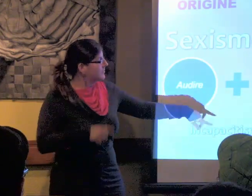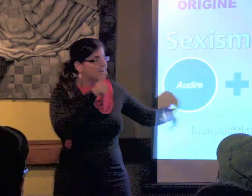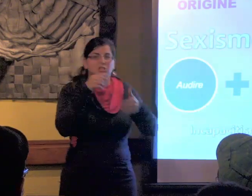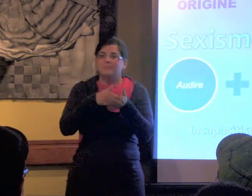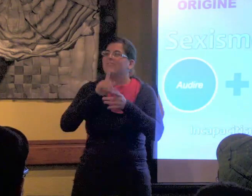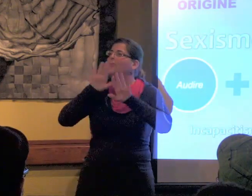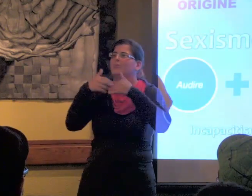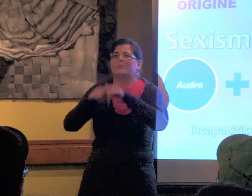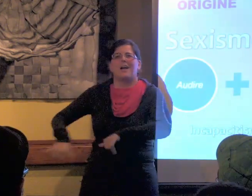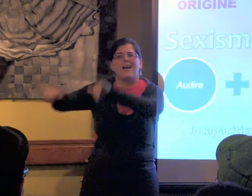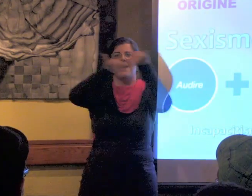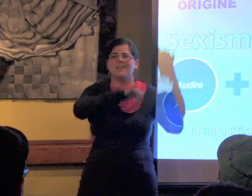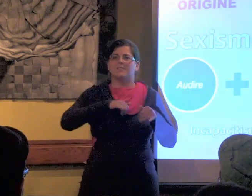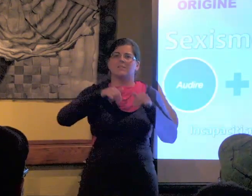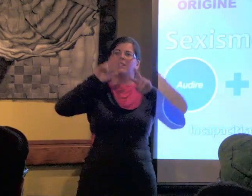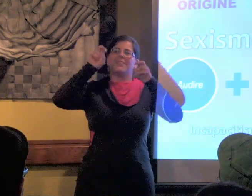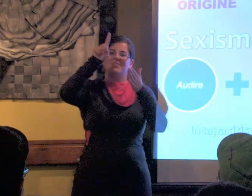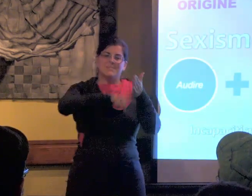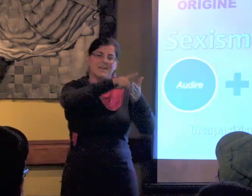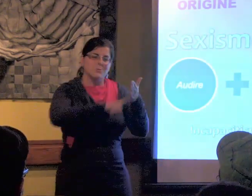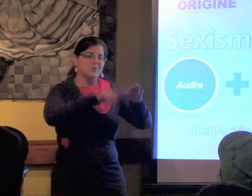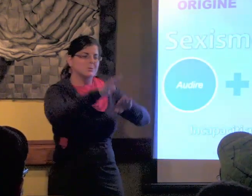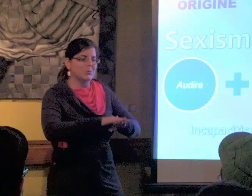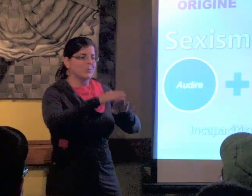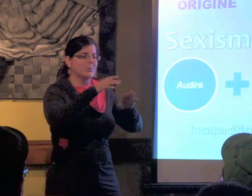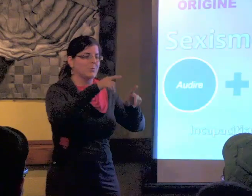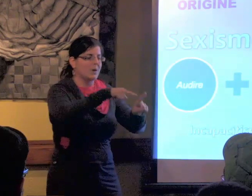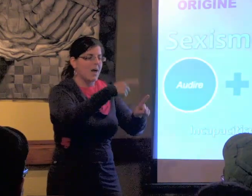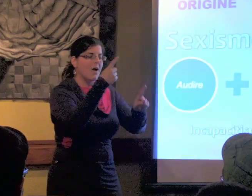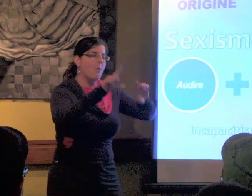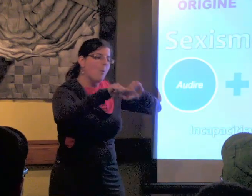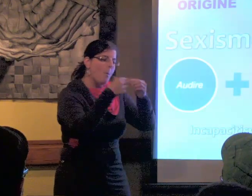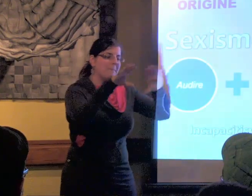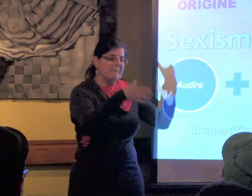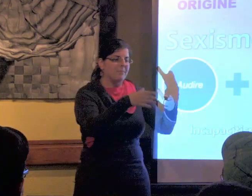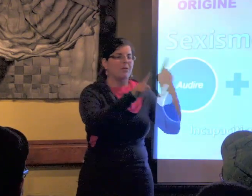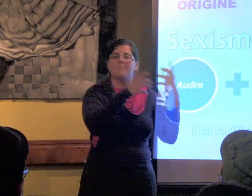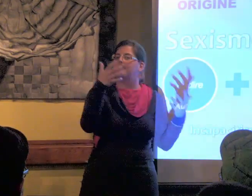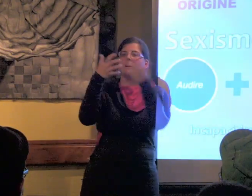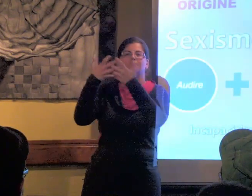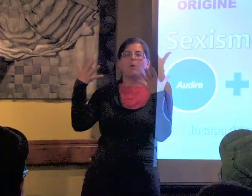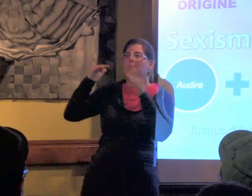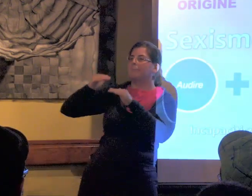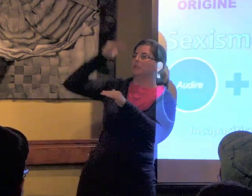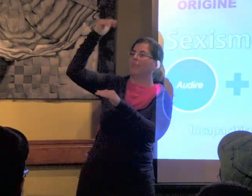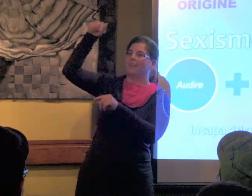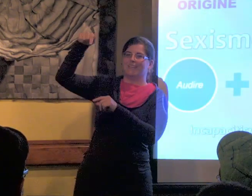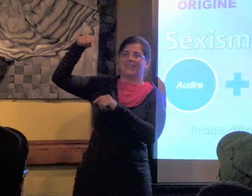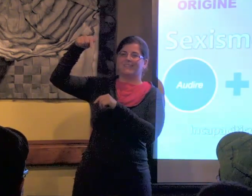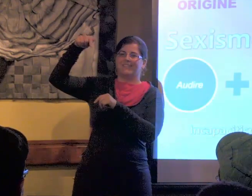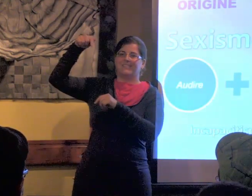l'incapacitisme, l'âgisme, donc, sont tous des concepts de discrimination à l'égard d'un groupe qui